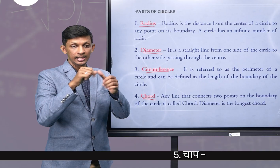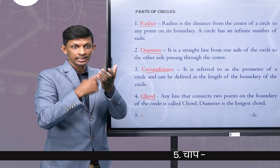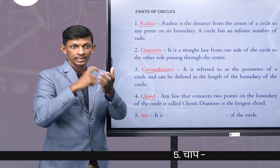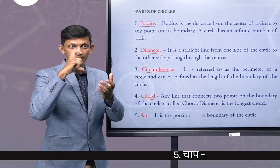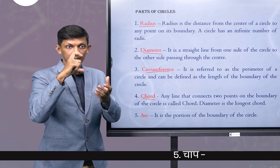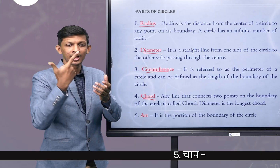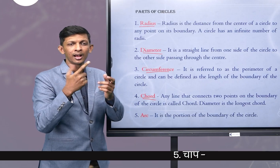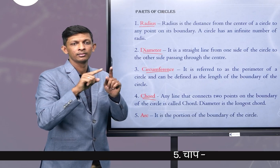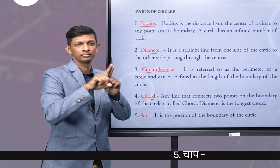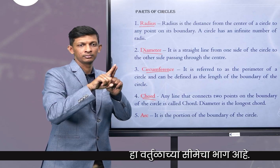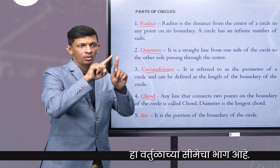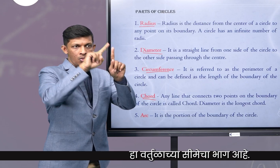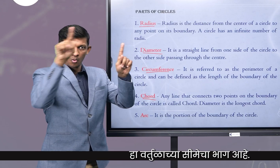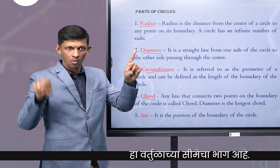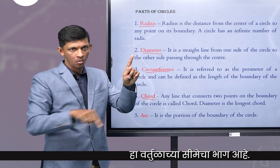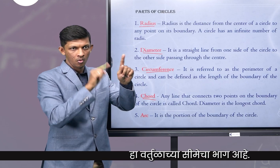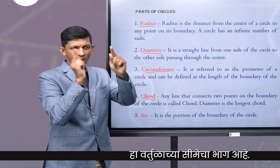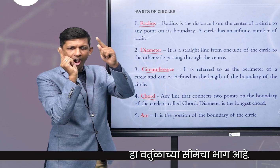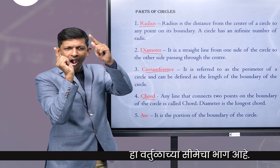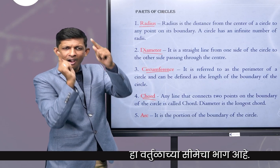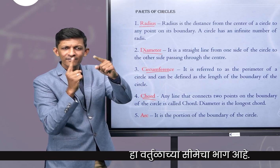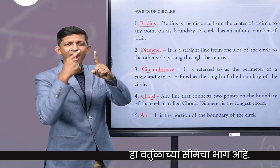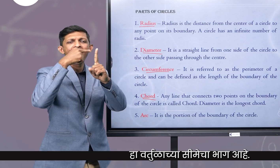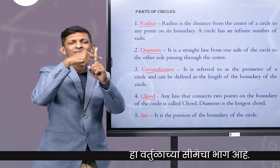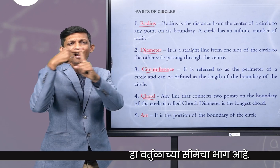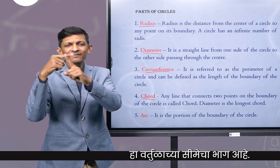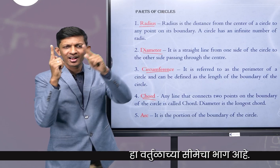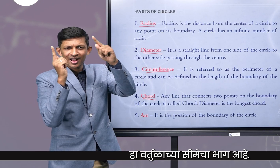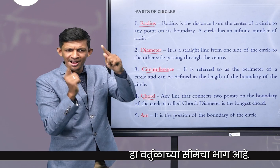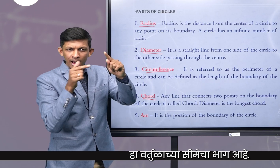5. चाप. हा वर्तुळाच्या सीमेचा भाग आहे.